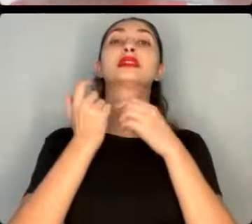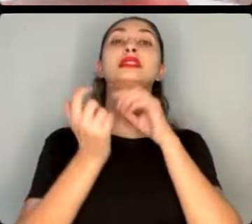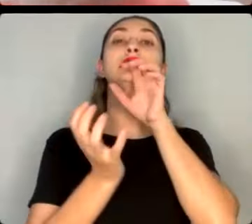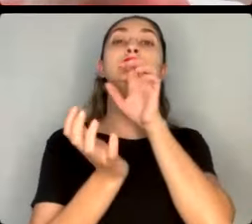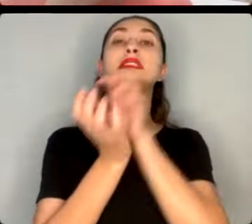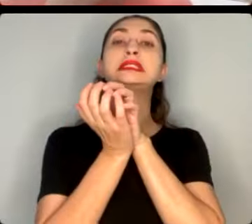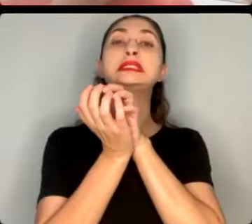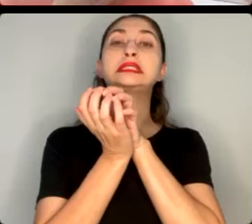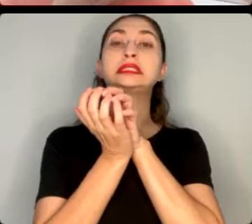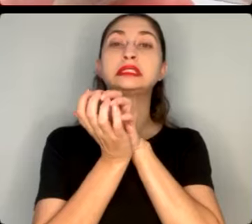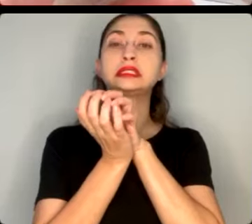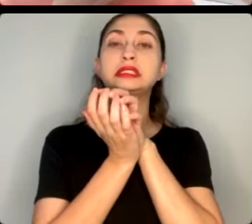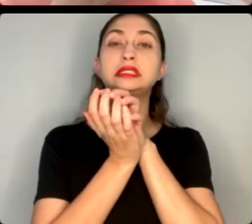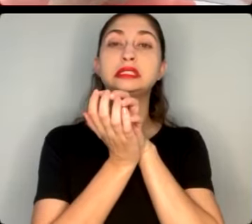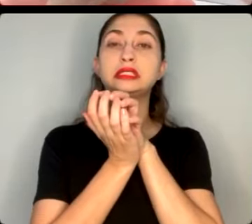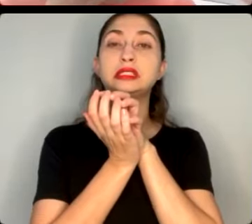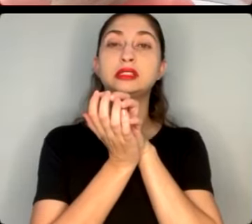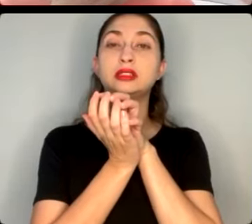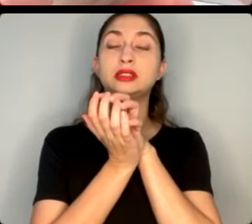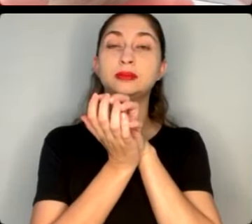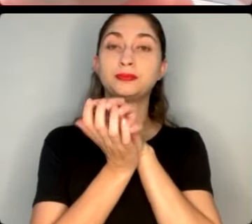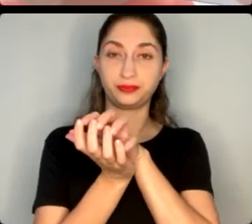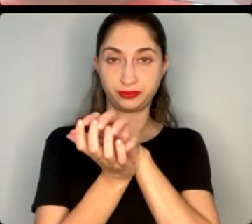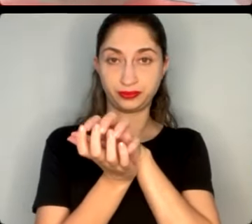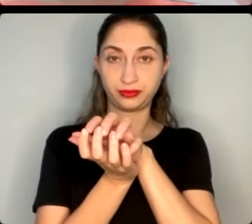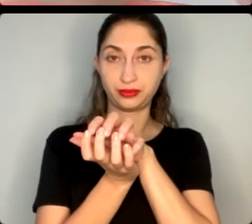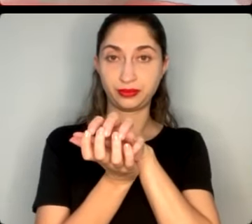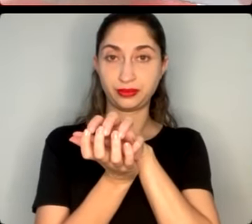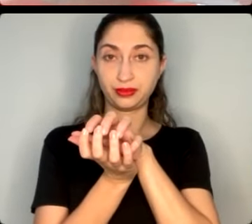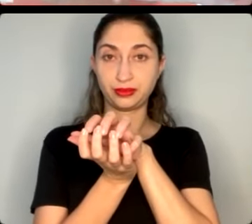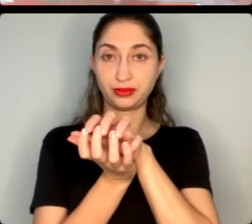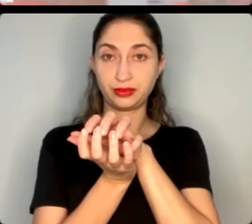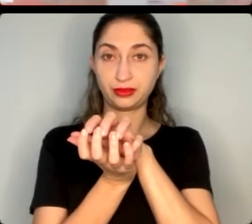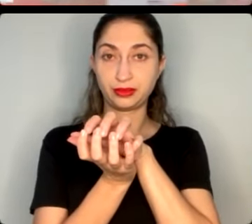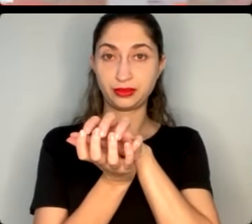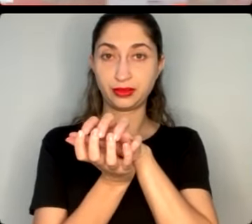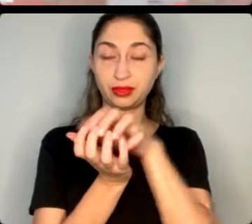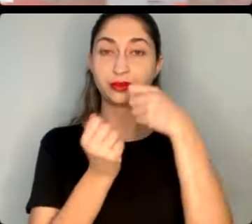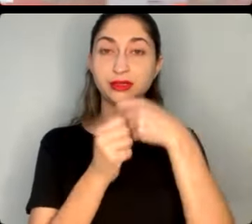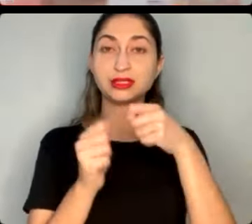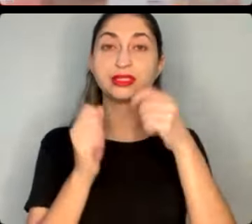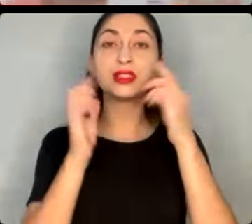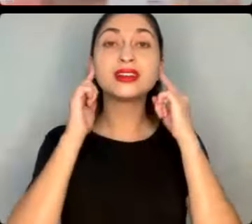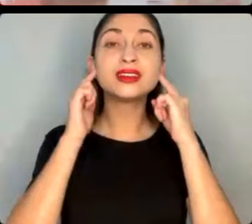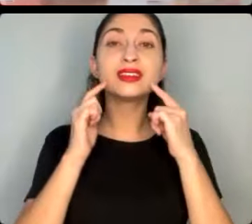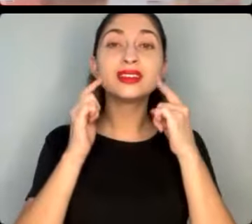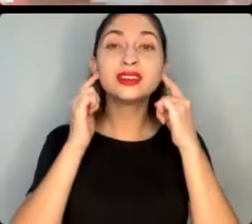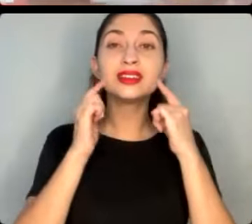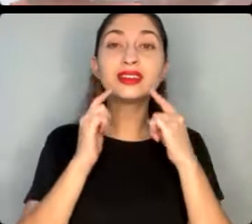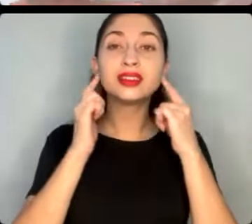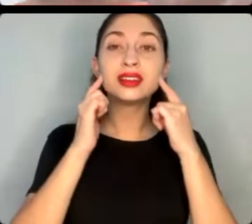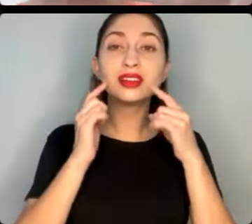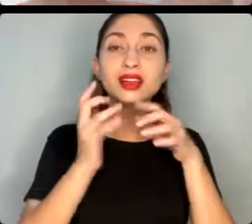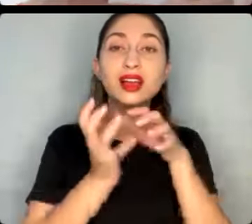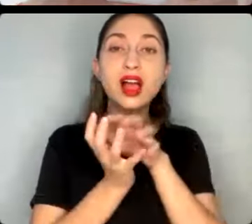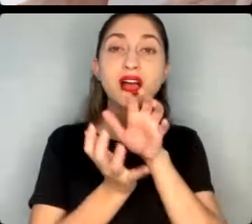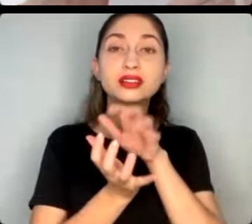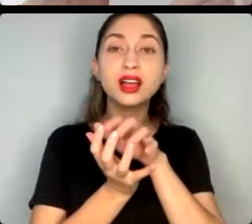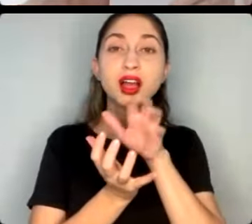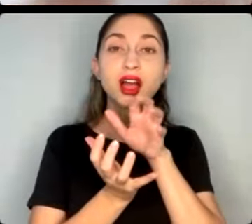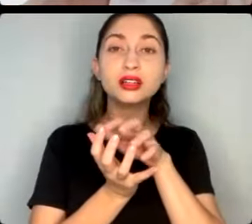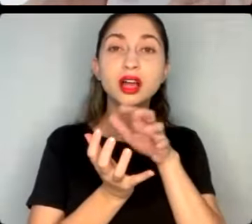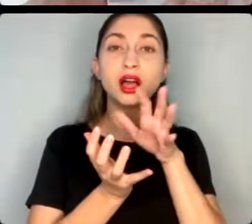a mandíbula, mas que essa articulação da TM é o único osso do crânio